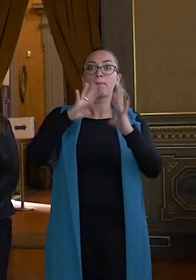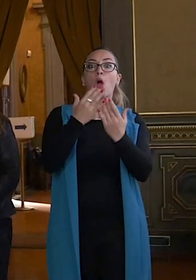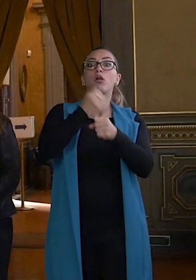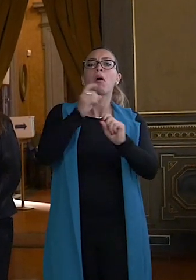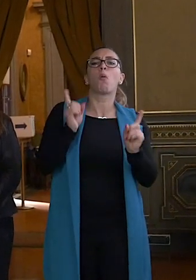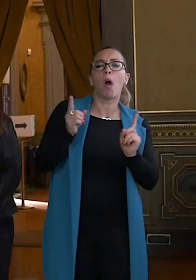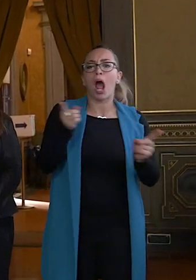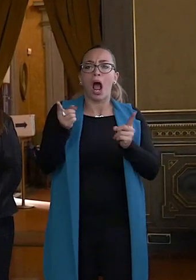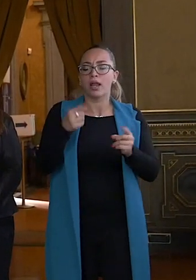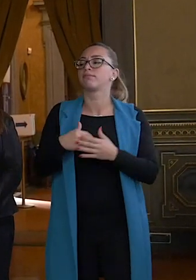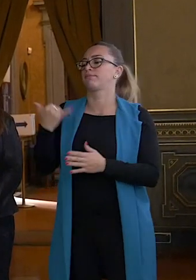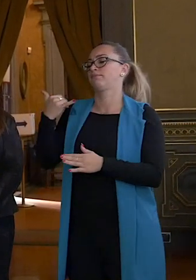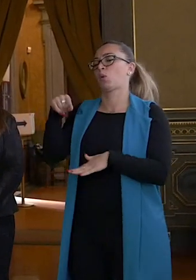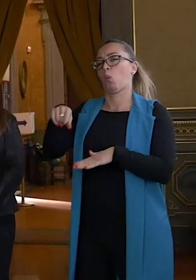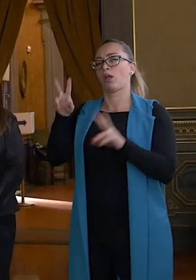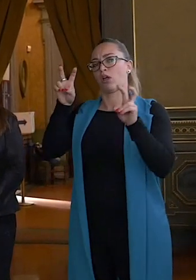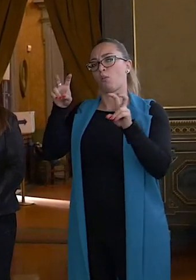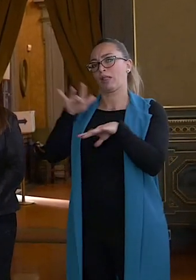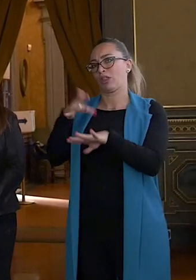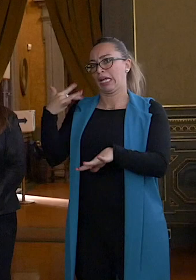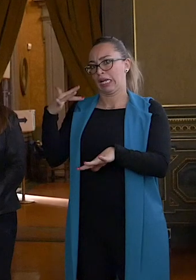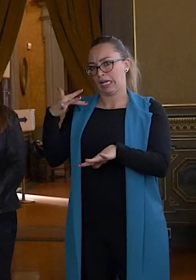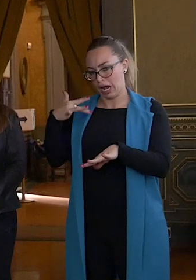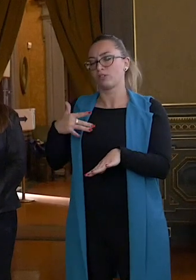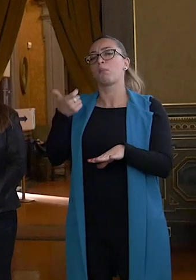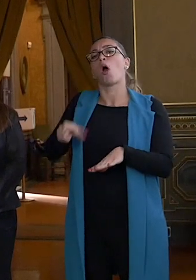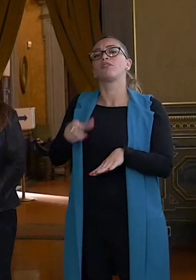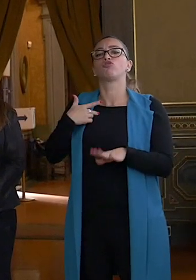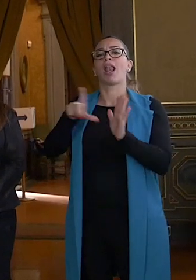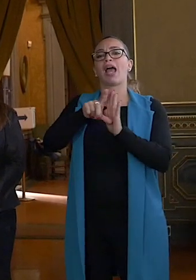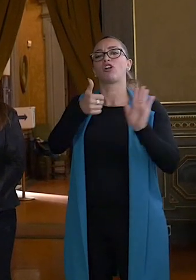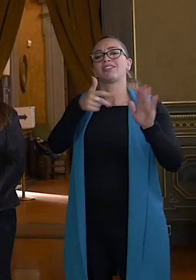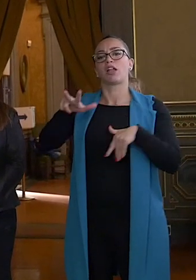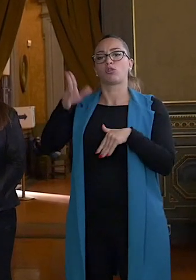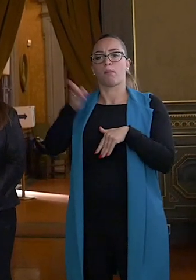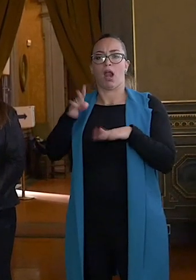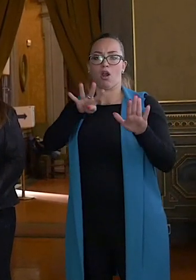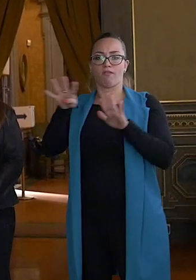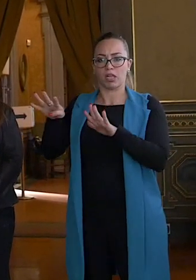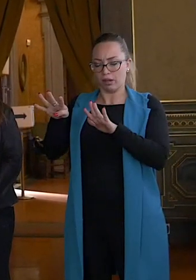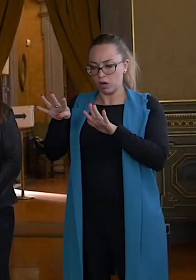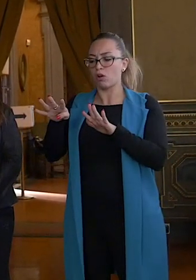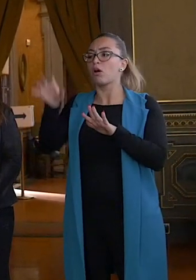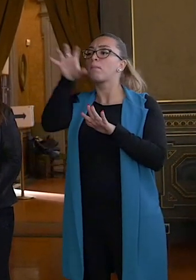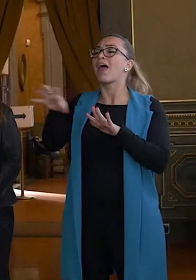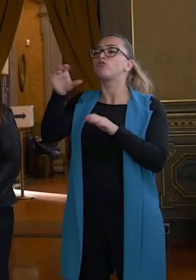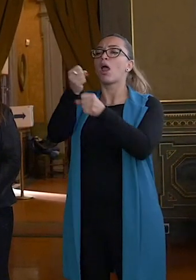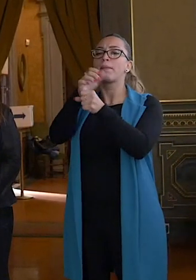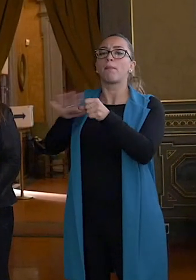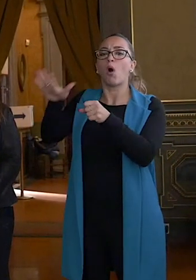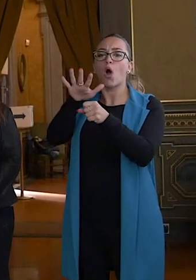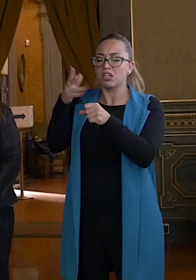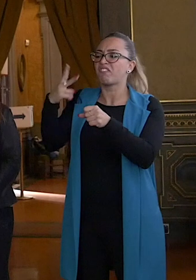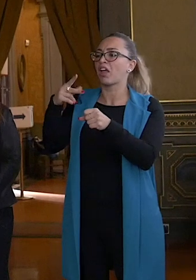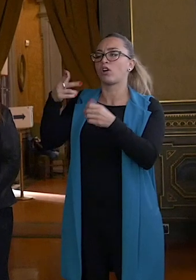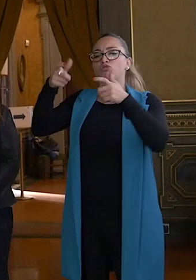altrettanto delicato e inerente la legge 68 barra 99 e dobbiamo dire proprio che la regione piemonte o meglio la città